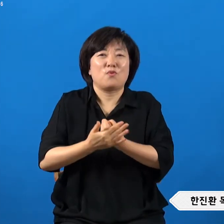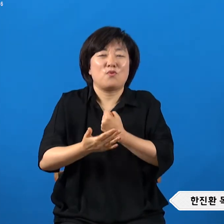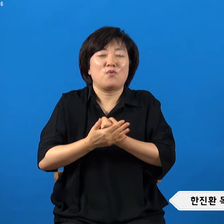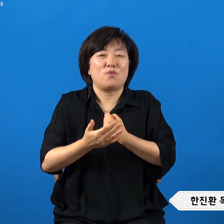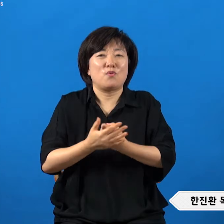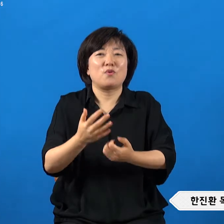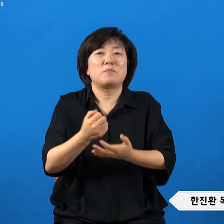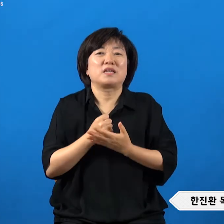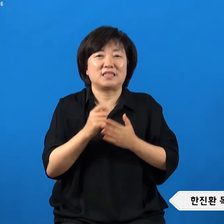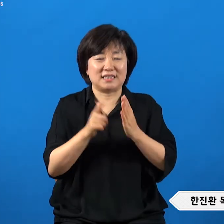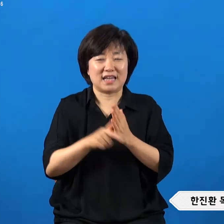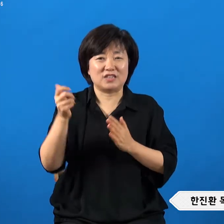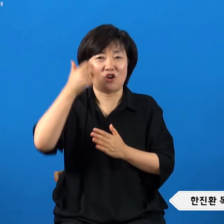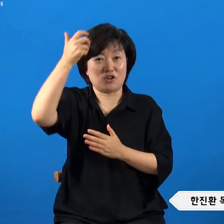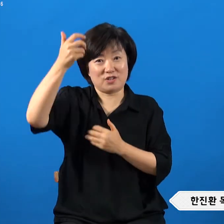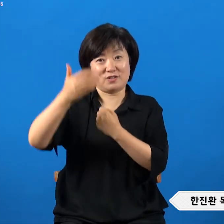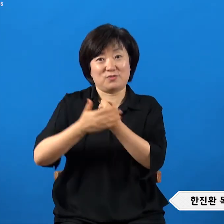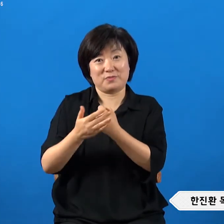우리를 도와주십니다.